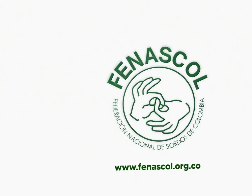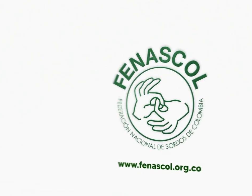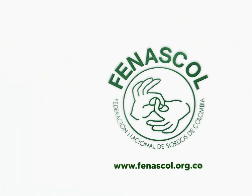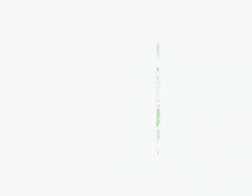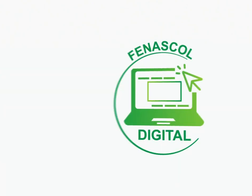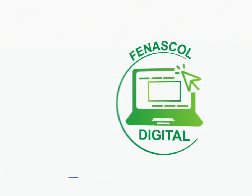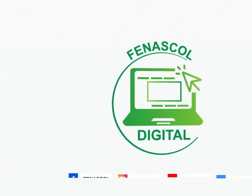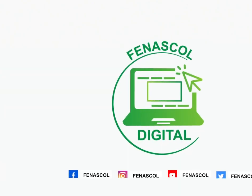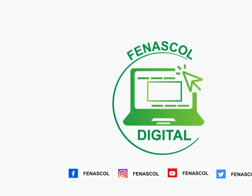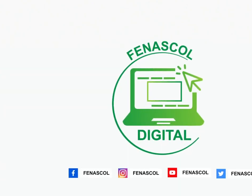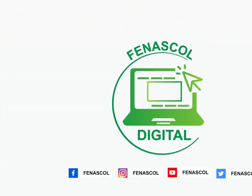Gracias.